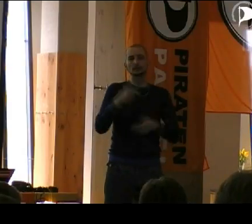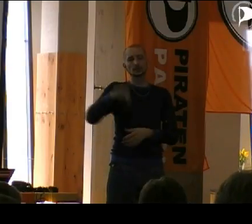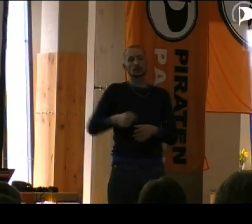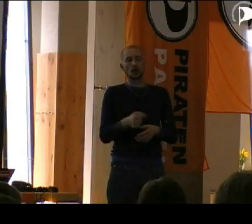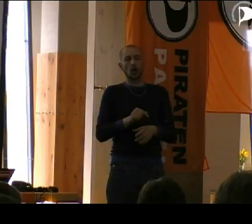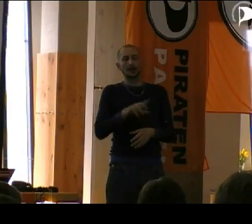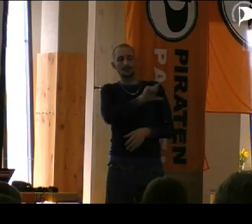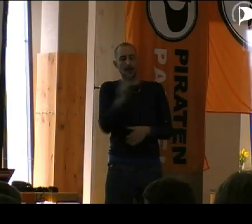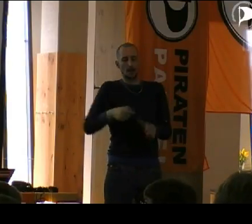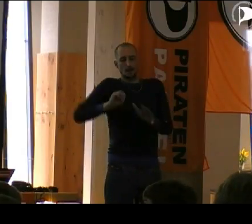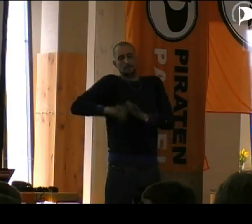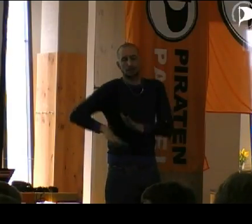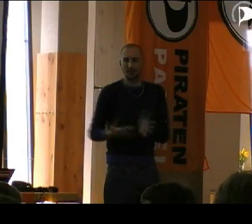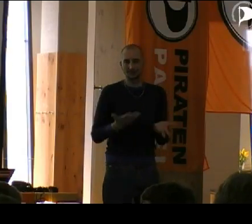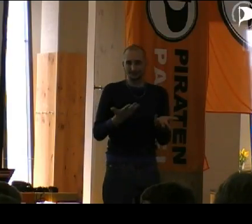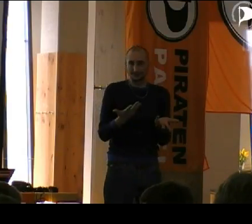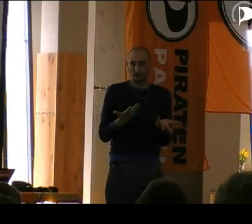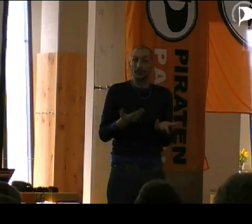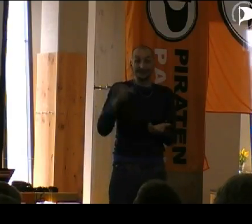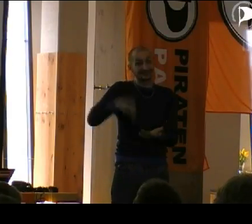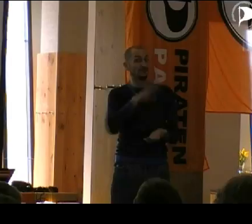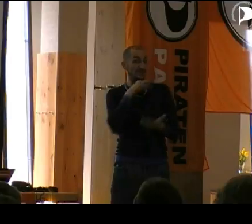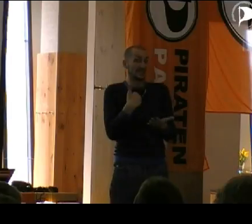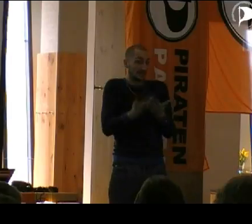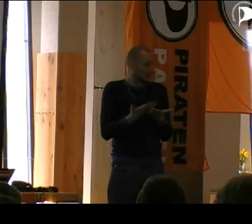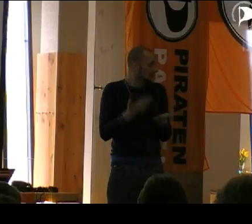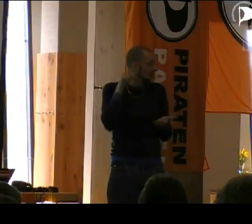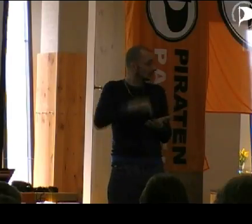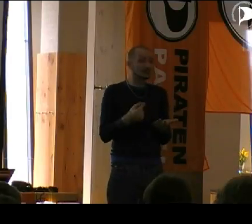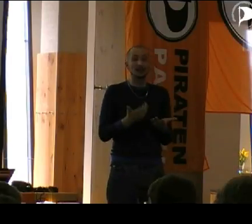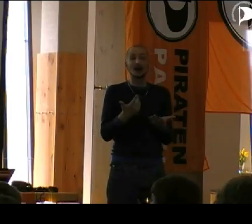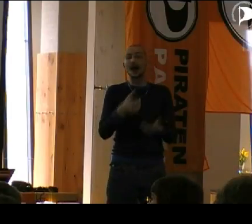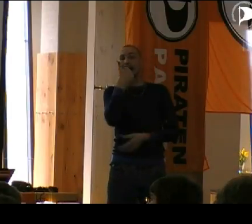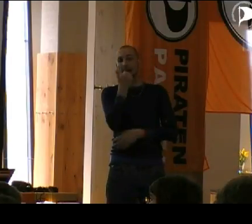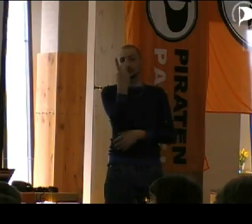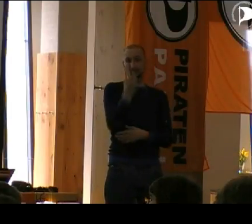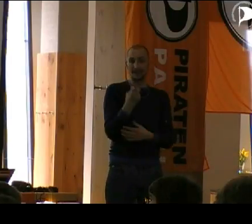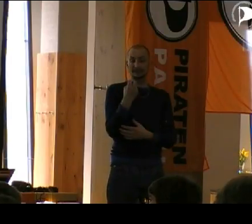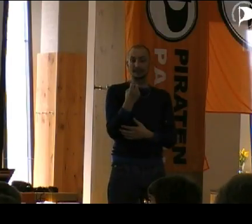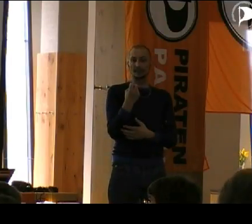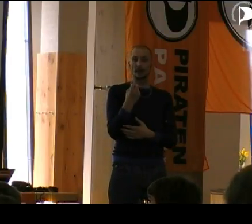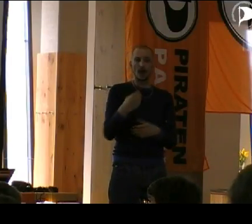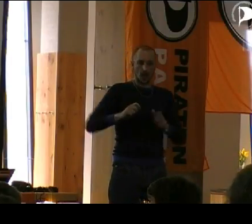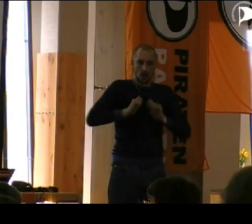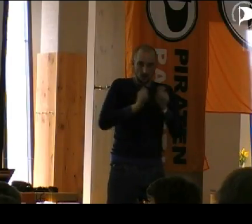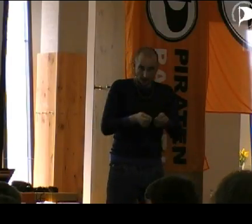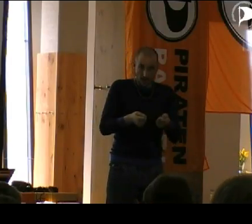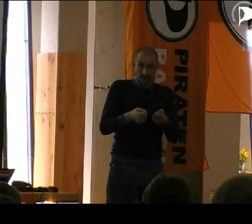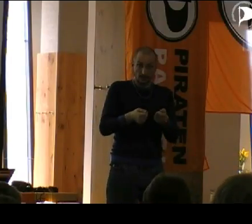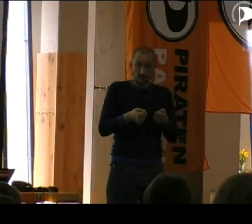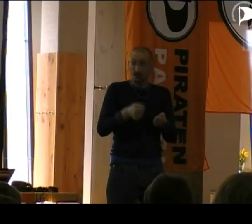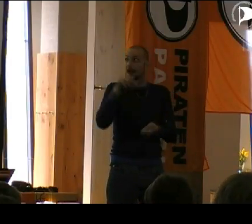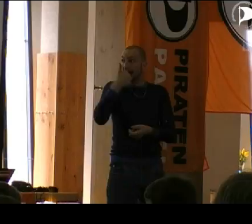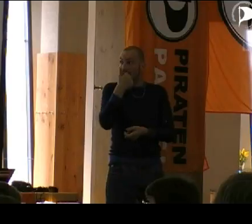damit es einiges liegt damit die forstleute stuttgart 21 auflage von 50.000 feedback waren von den stuttgart